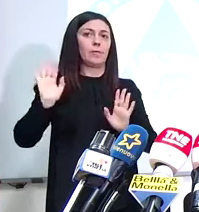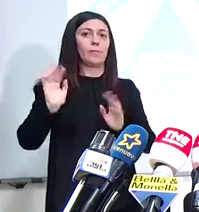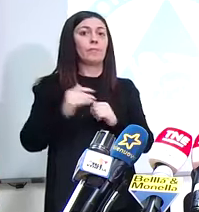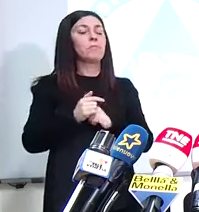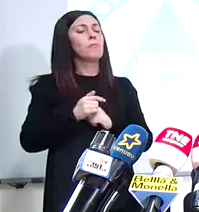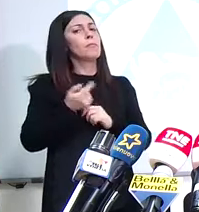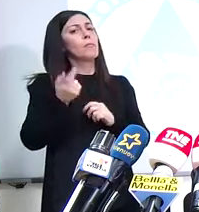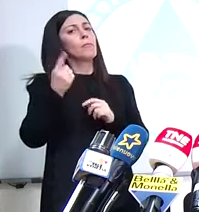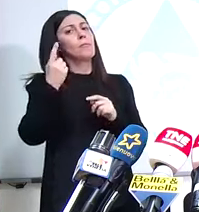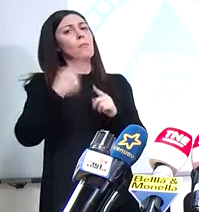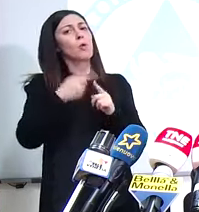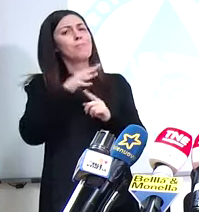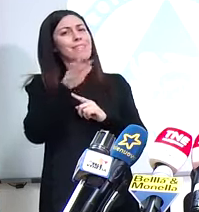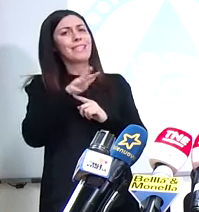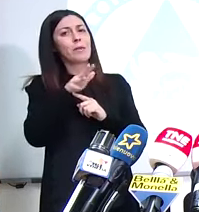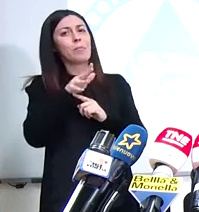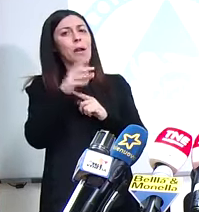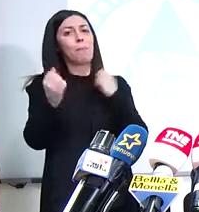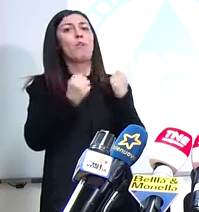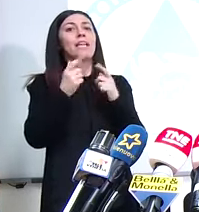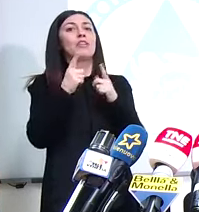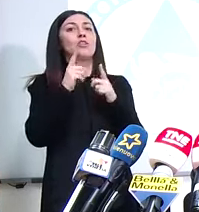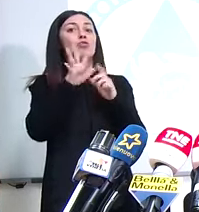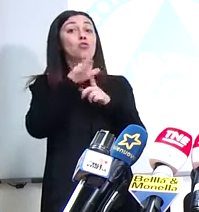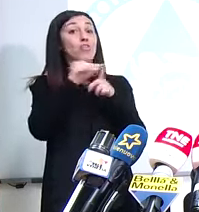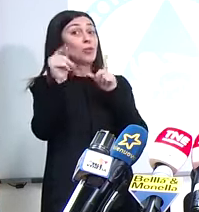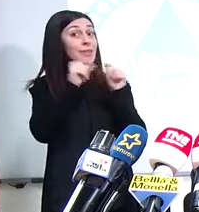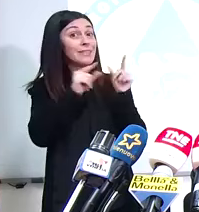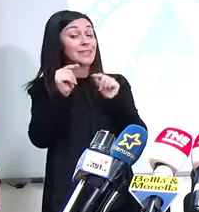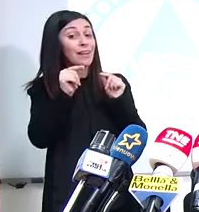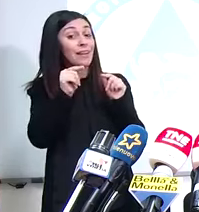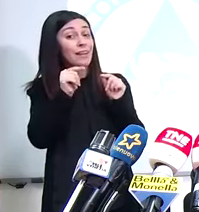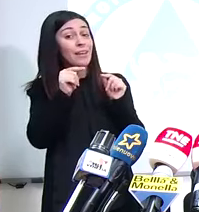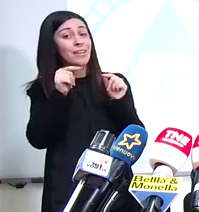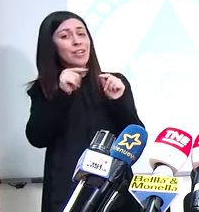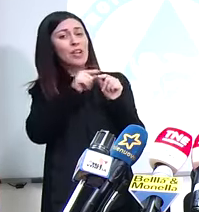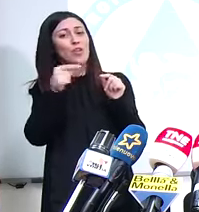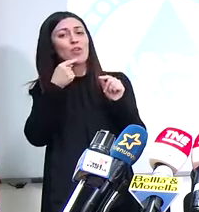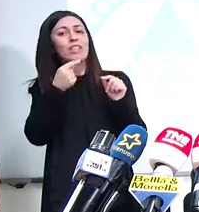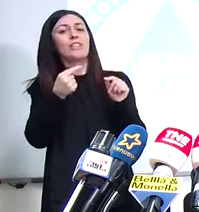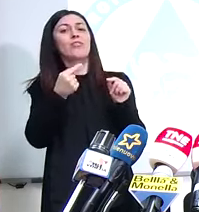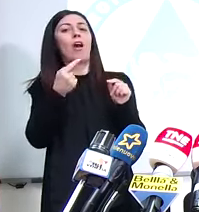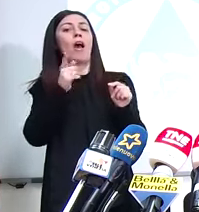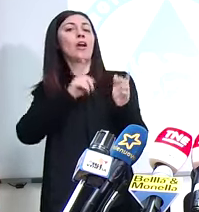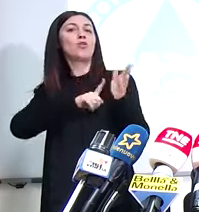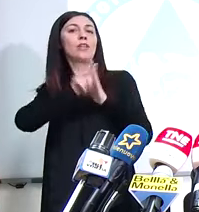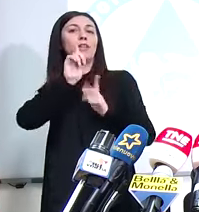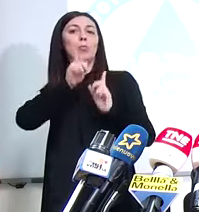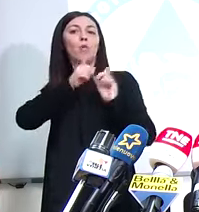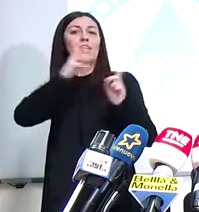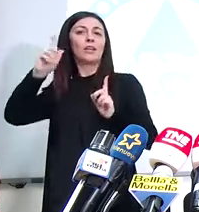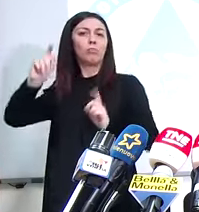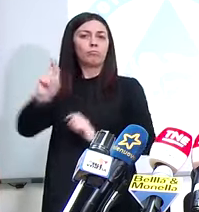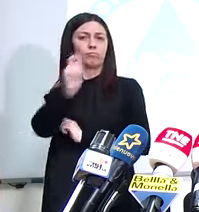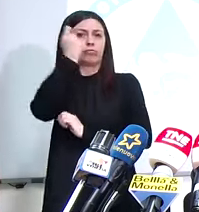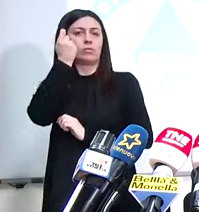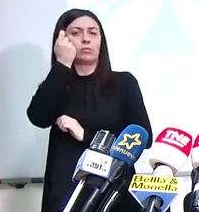casa o almeno tenta di dimostrare di aver portato a casa un risultato politico di grande rilievo con questo nuovo ministero